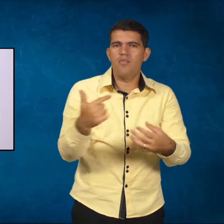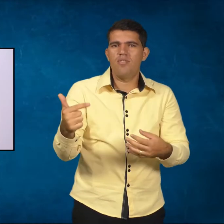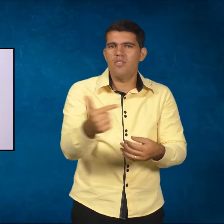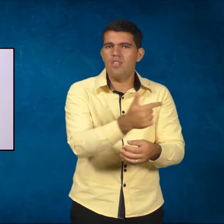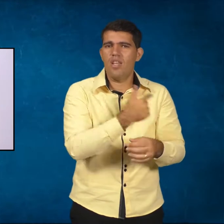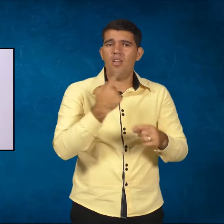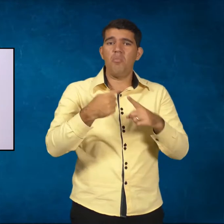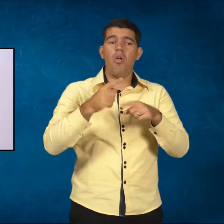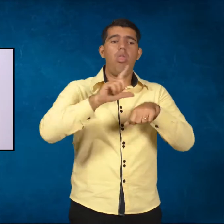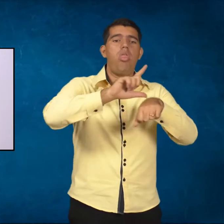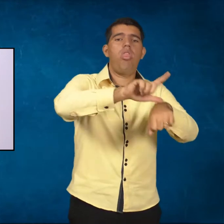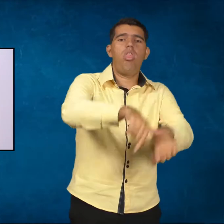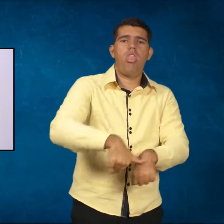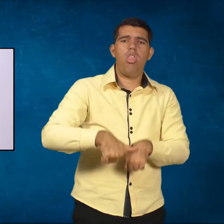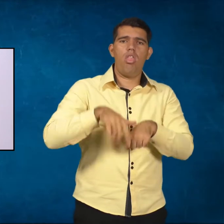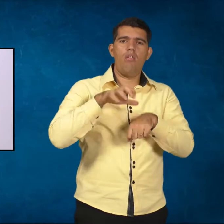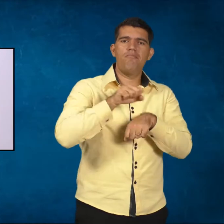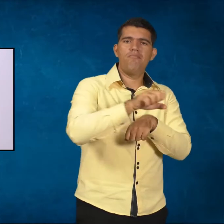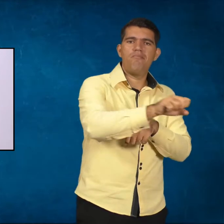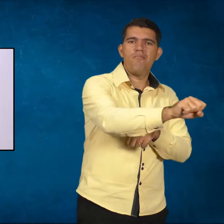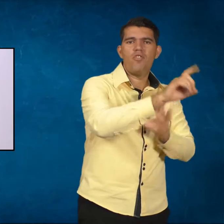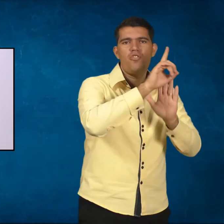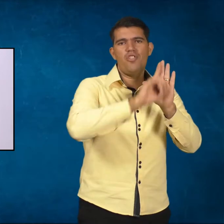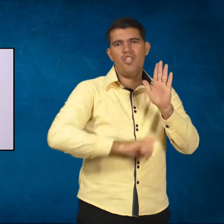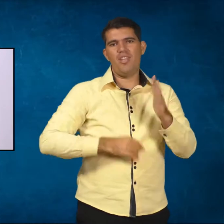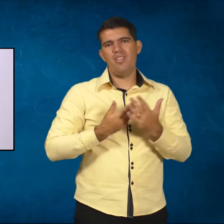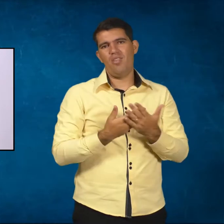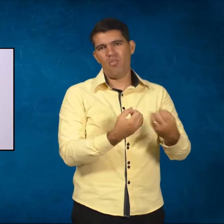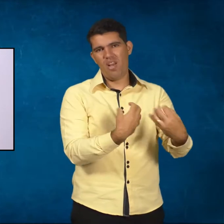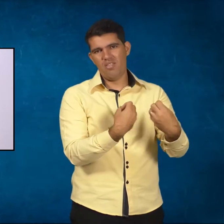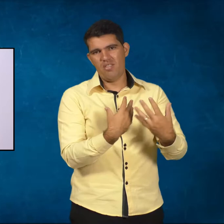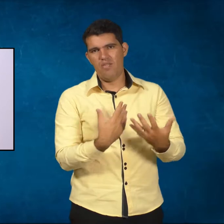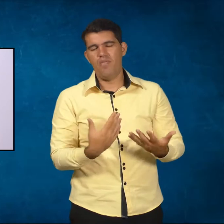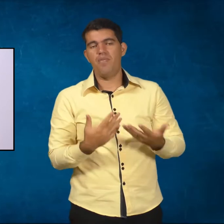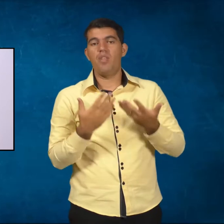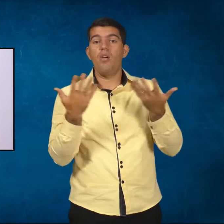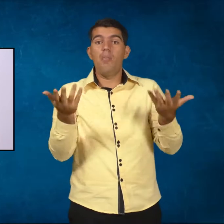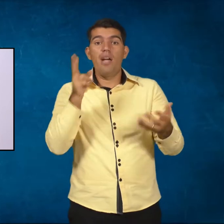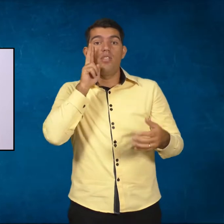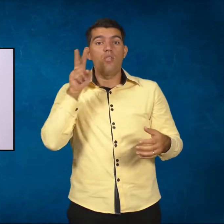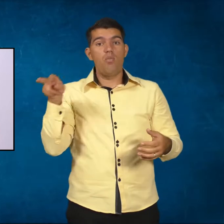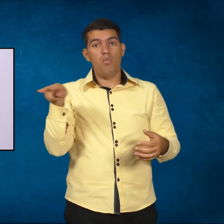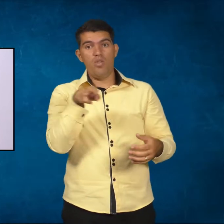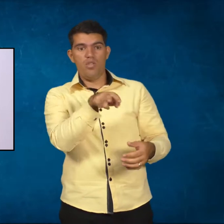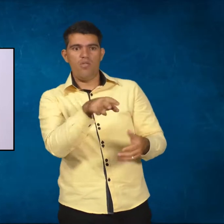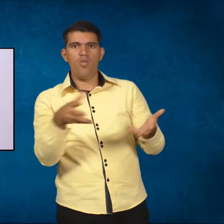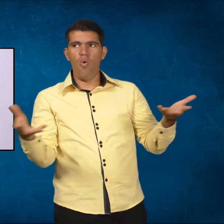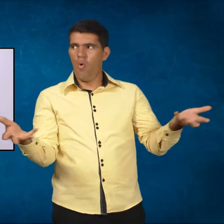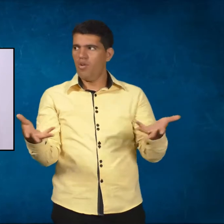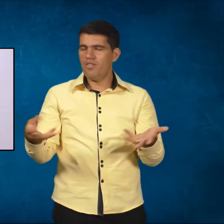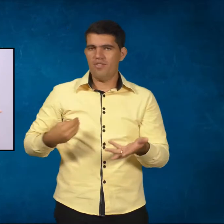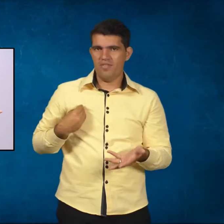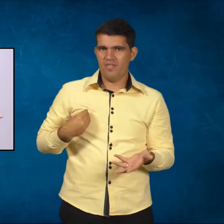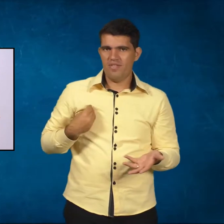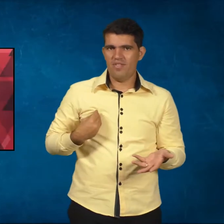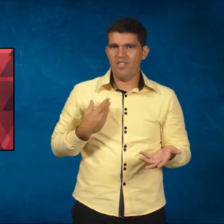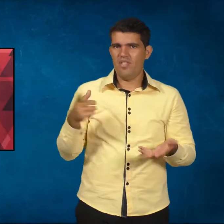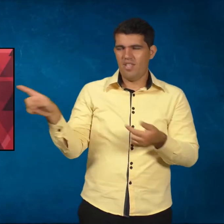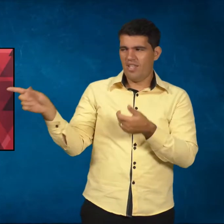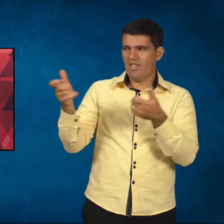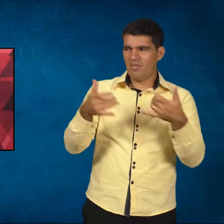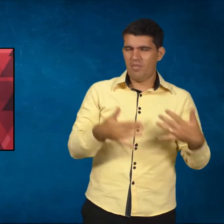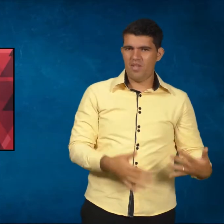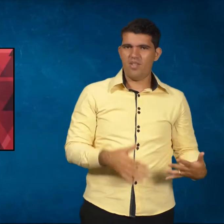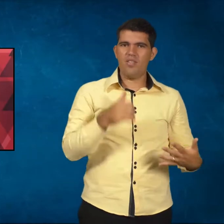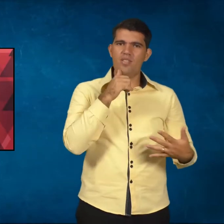tardiamente conquistado pela cidadania brasileira mas o ponto de vista também contemporâneo esse